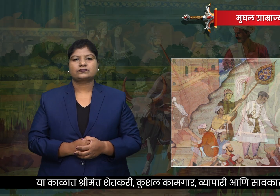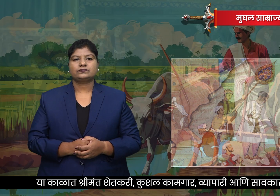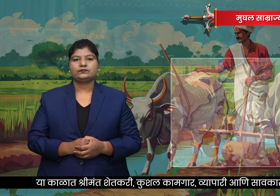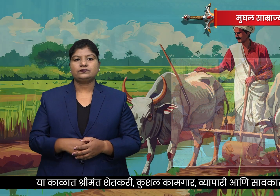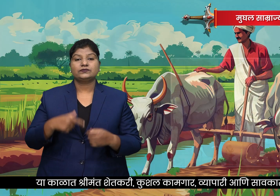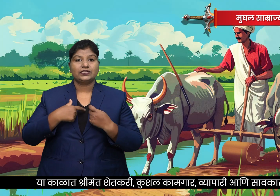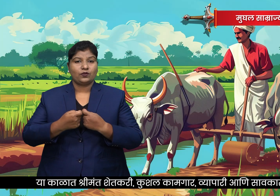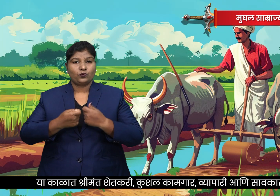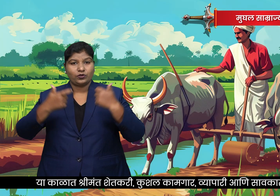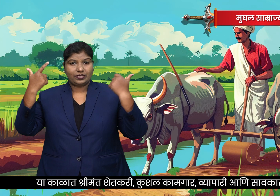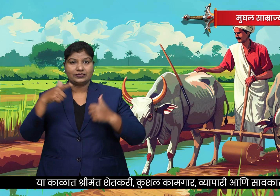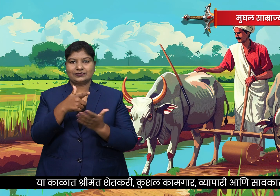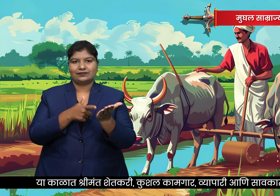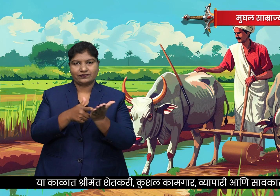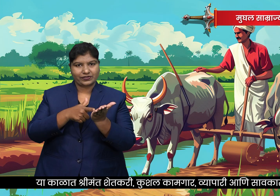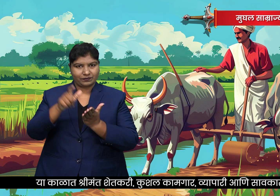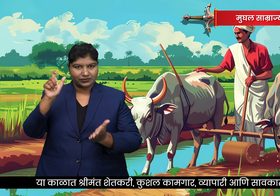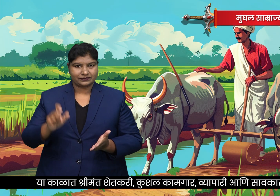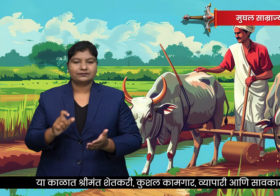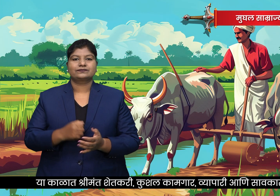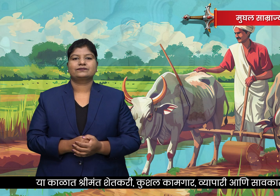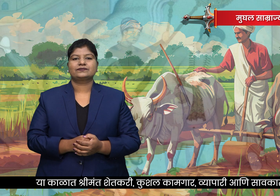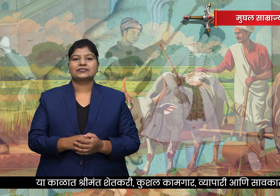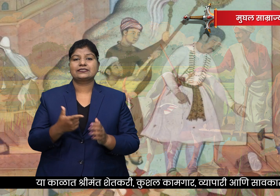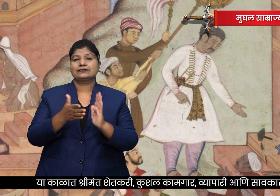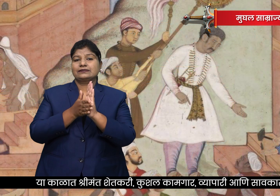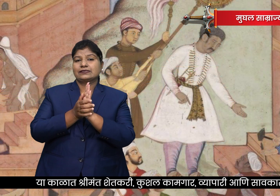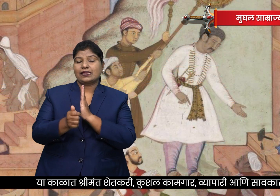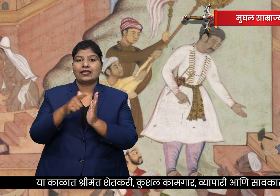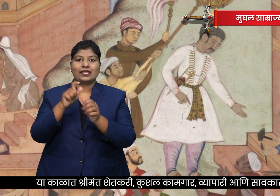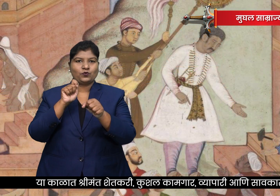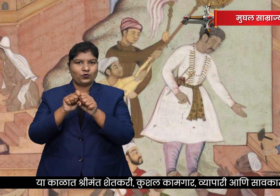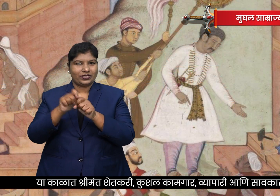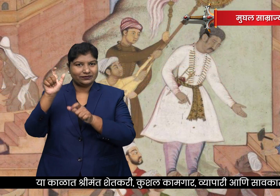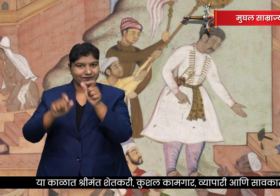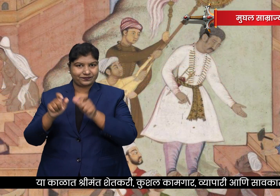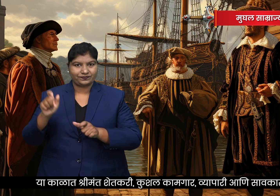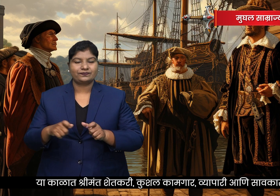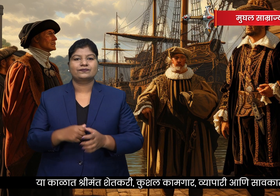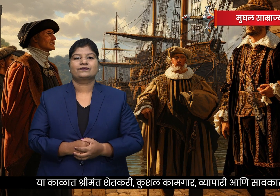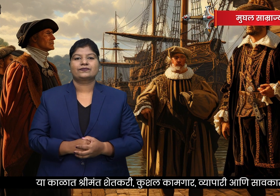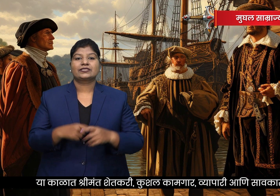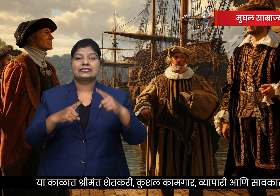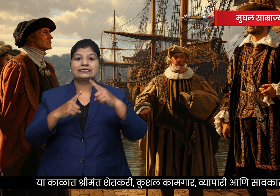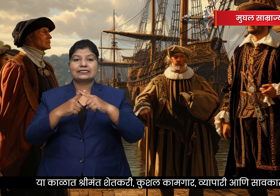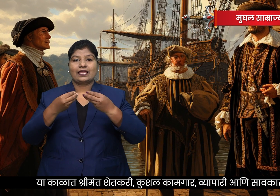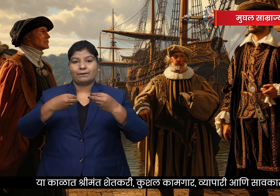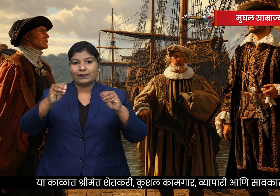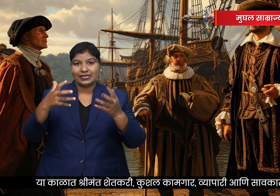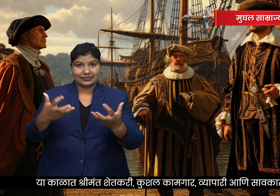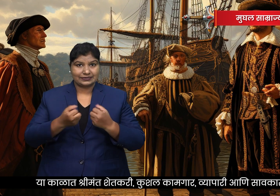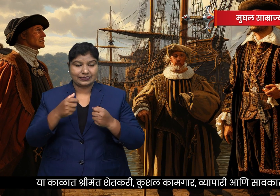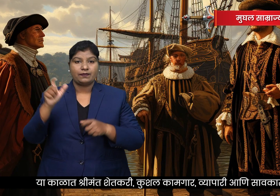या काळात श्रीमंत शेतकरी, कुशल कामगार, व्यापारी आणि सावकारांना नफा झाला.